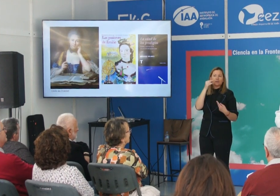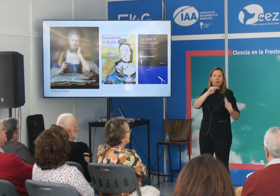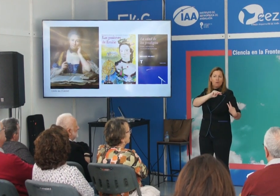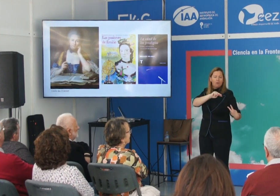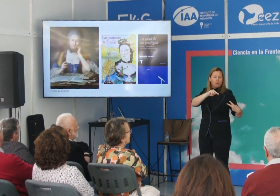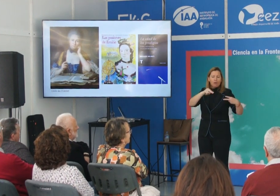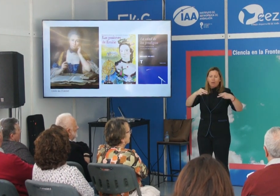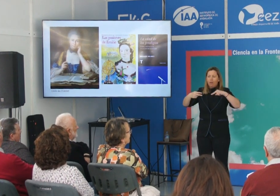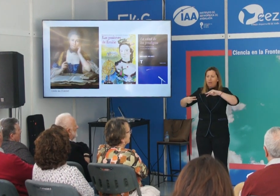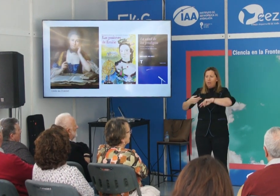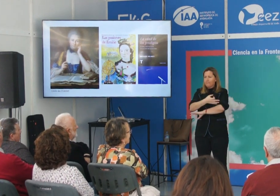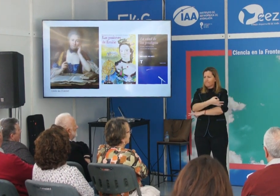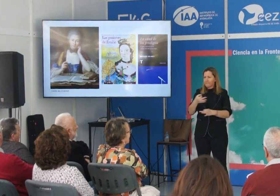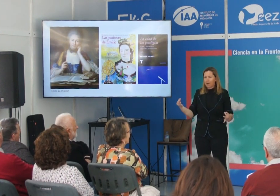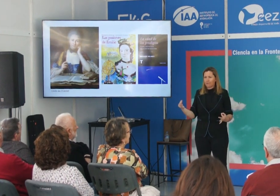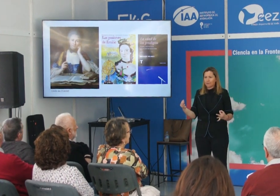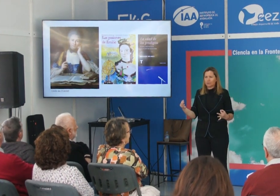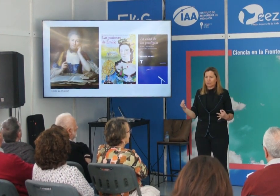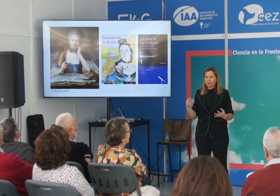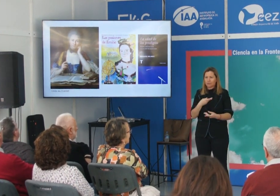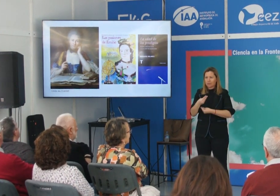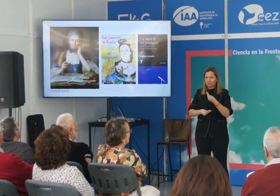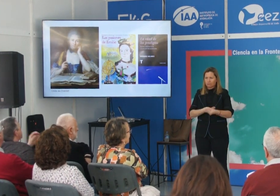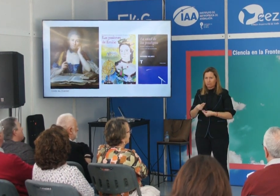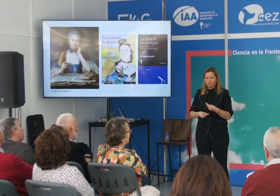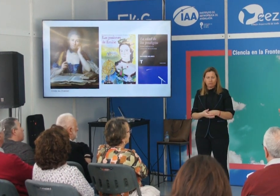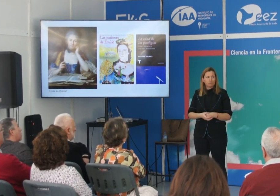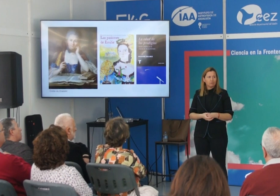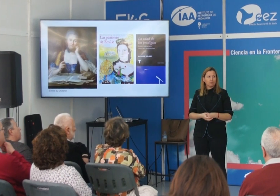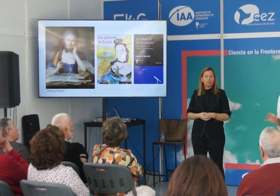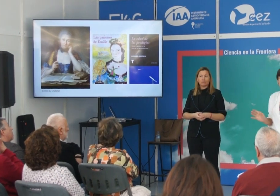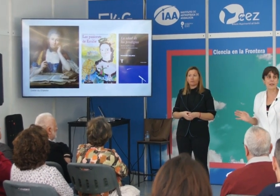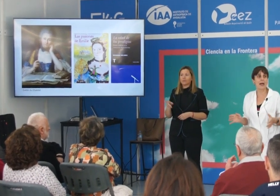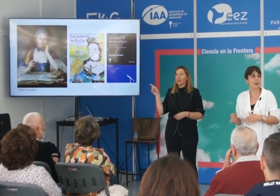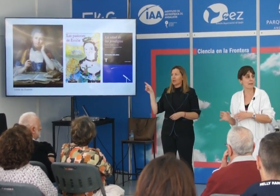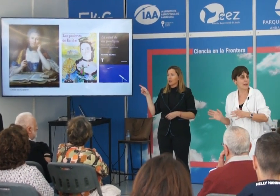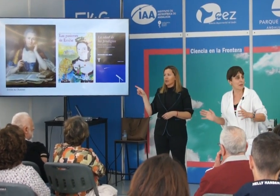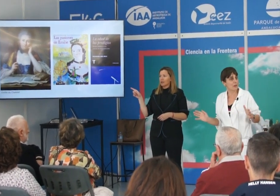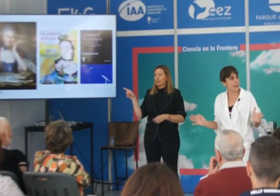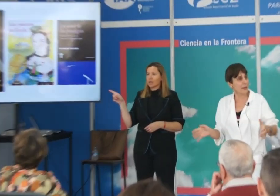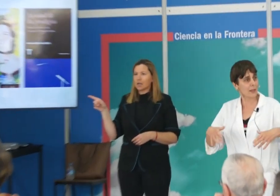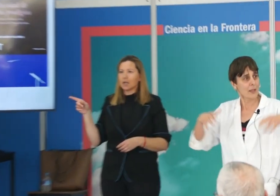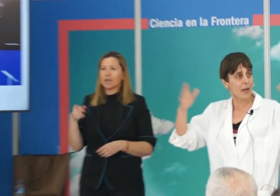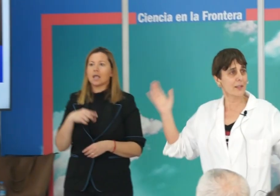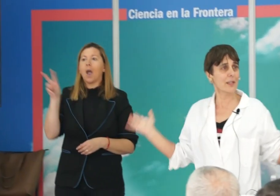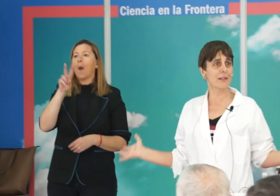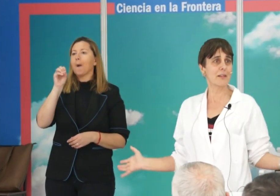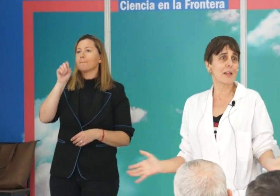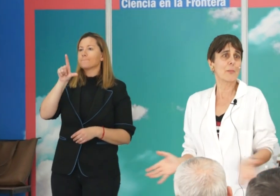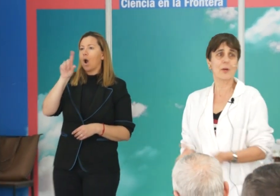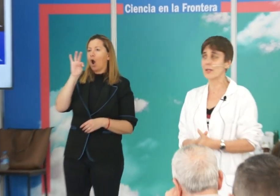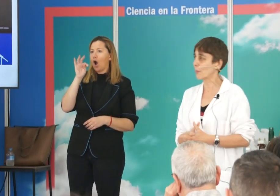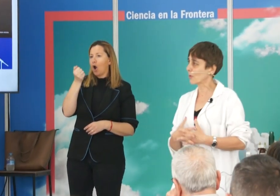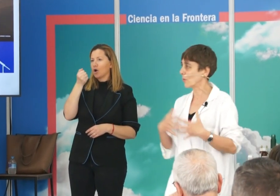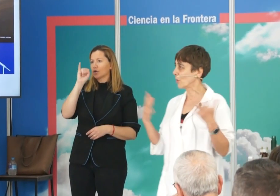los Principia de la época, ¿vale? El caso de Émilie de Châtelet es apasionante, amante de Voltaire, allí